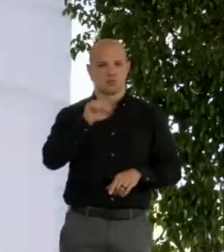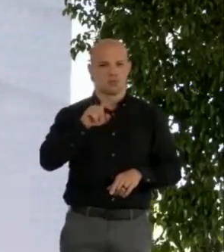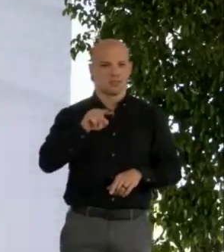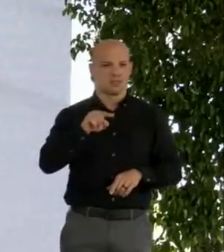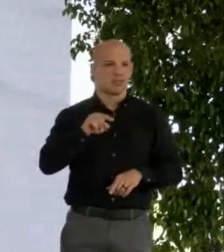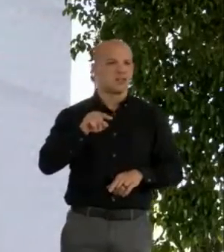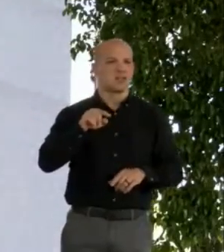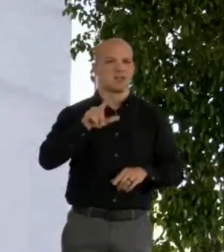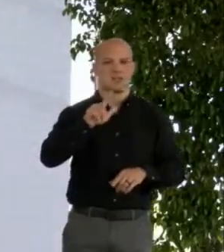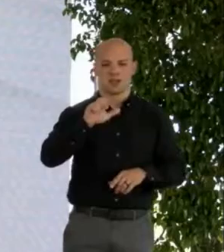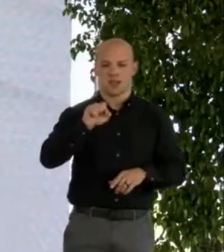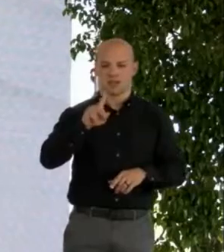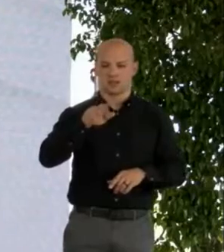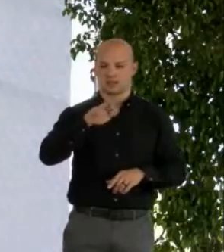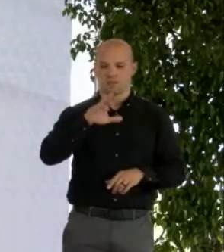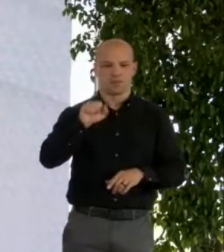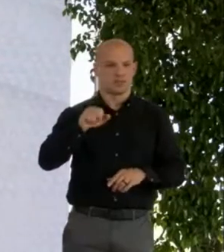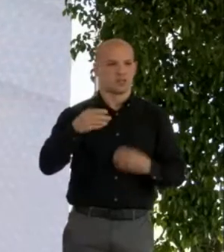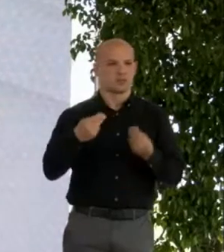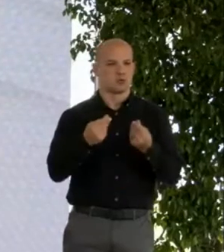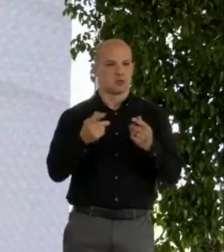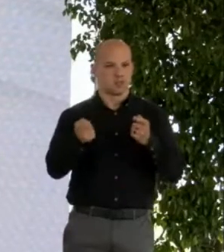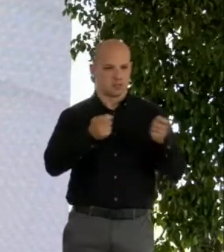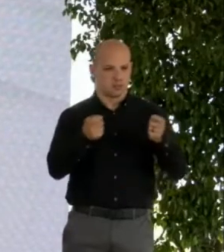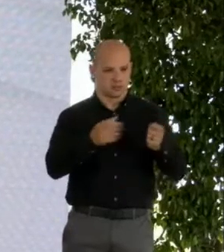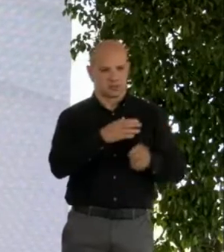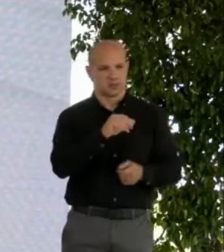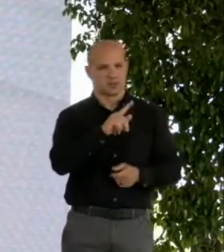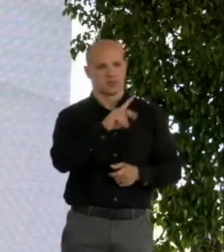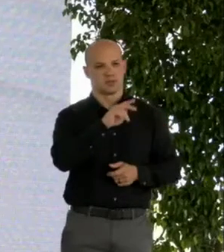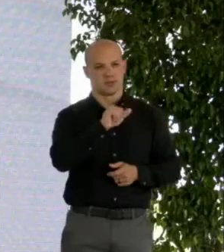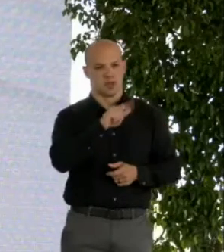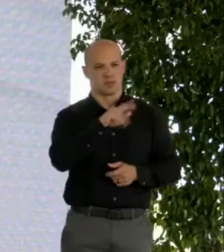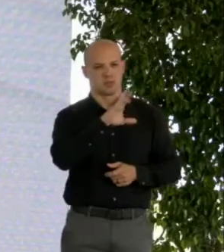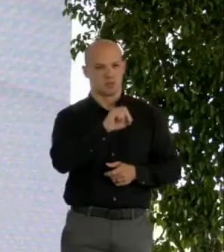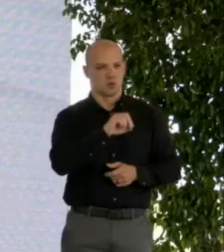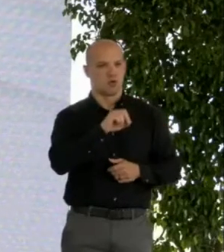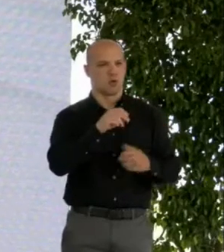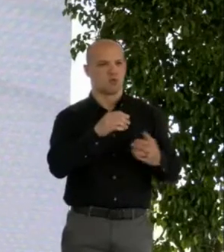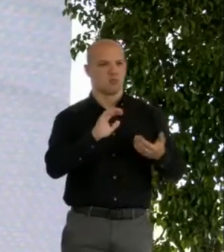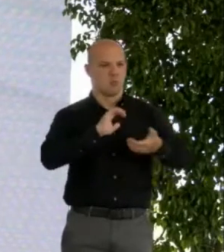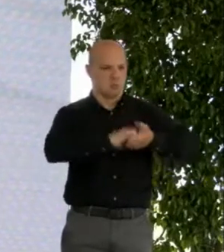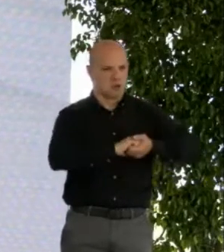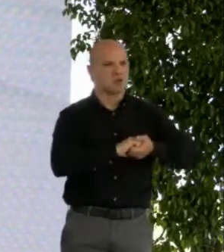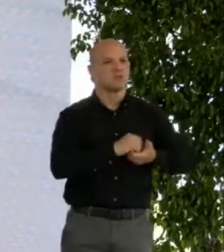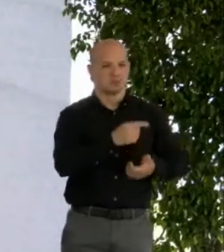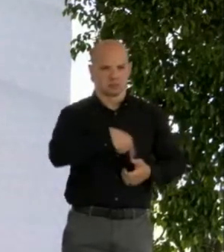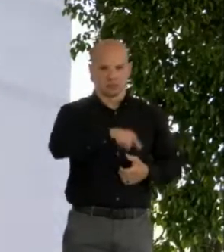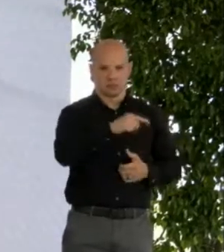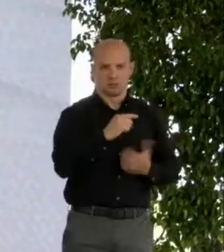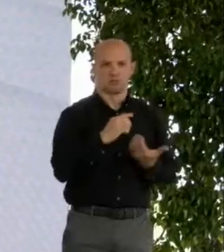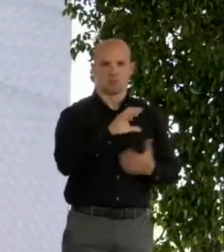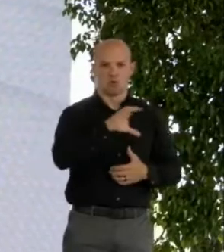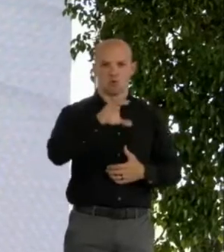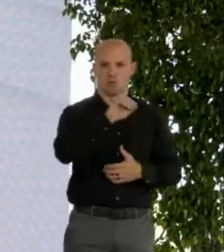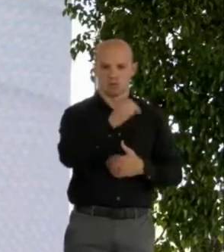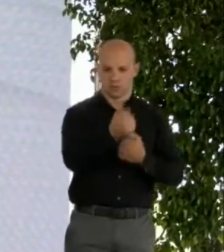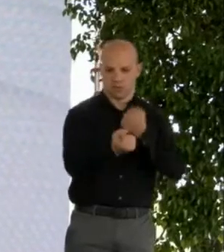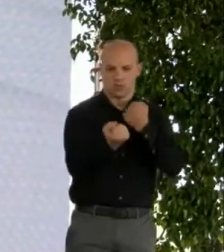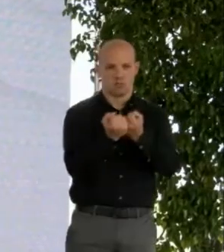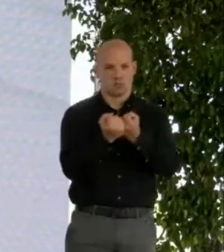Property Management, y Charlie Hamilton, de Caprock Partners, empresas que nuevamente aportan a